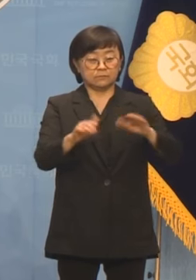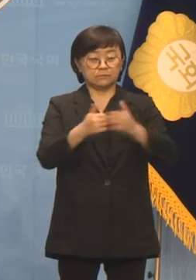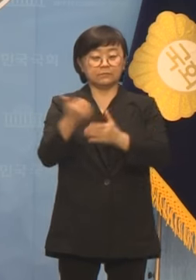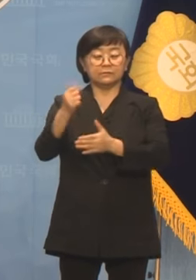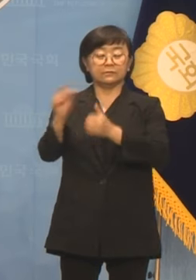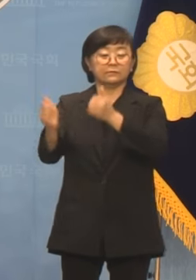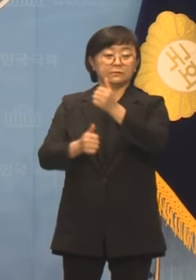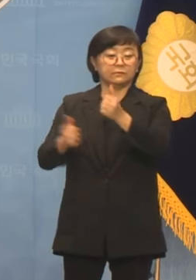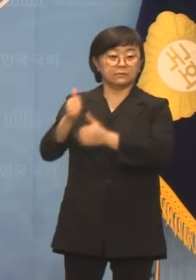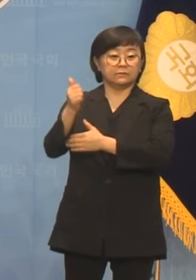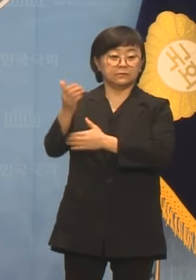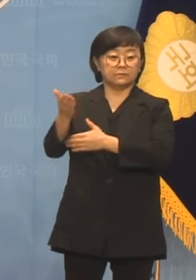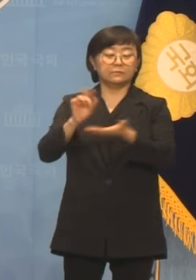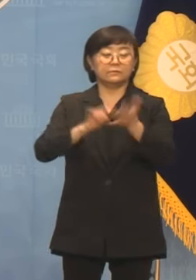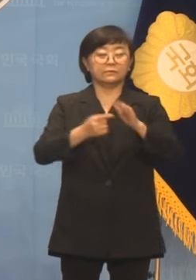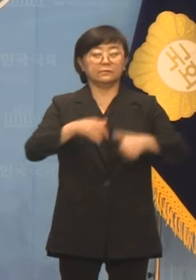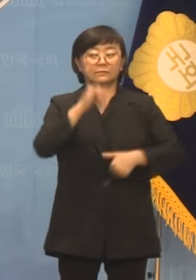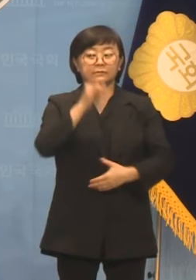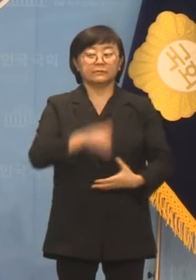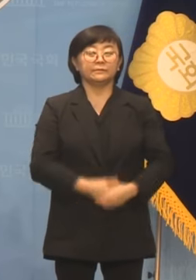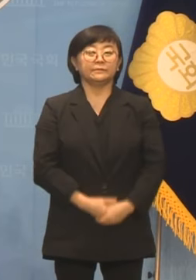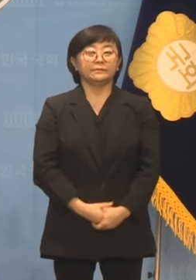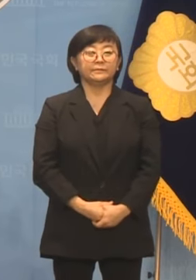한동훈 비대위원장이 제시해야 합니다.